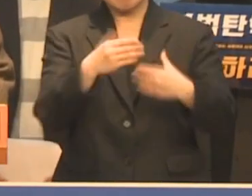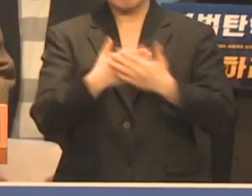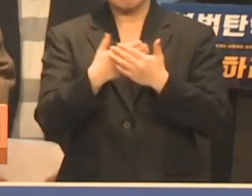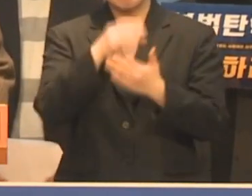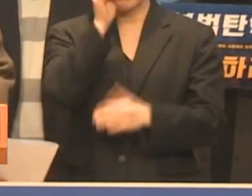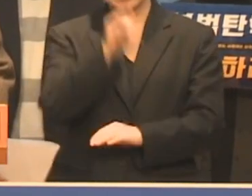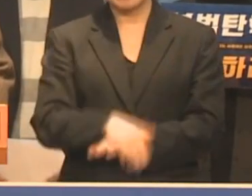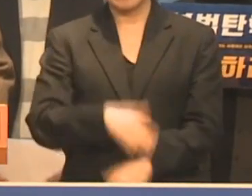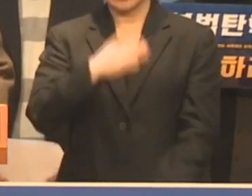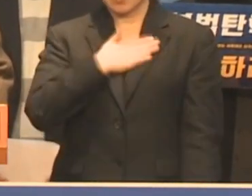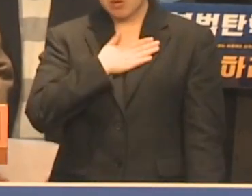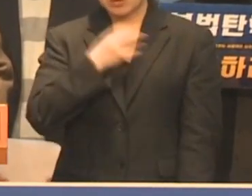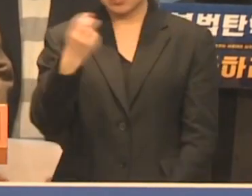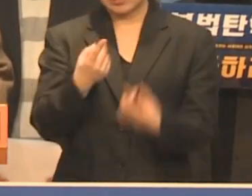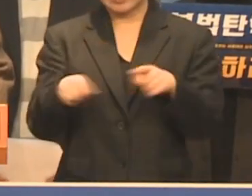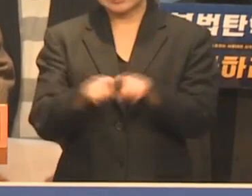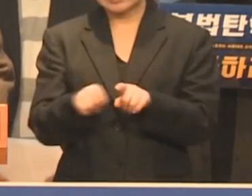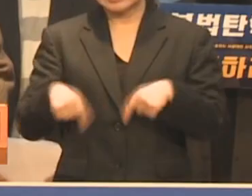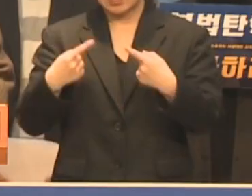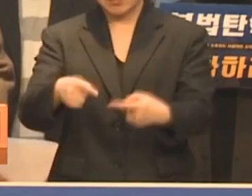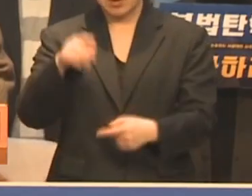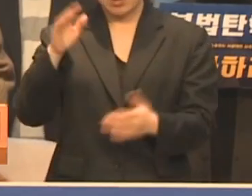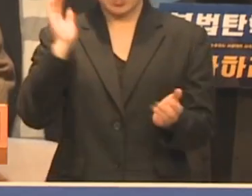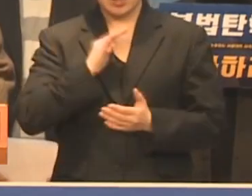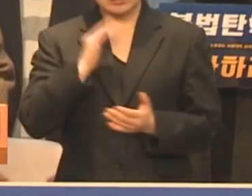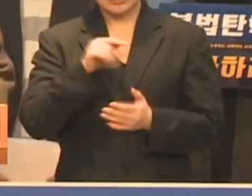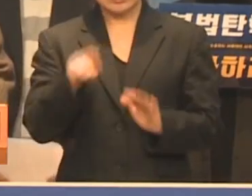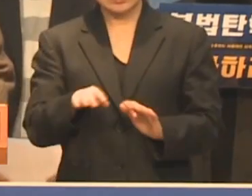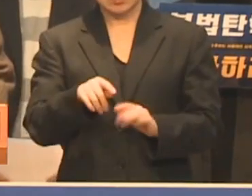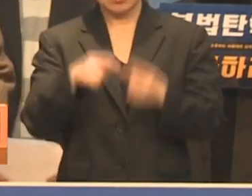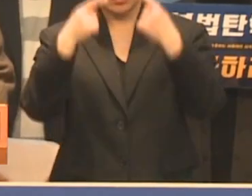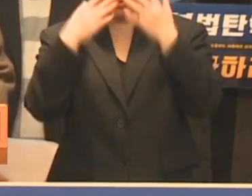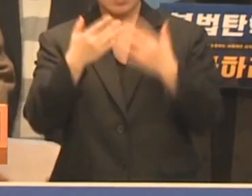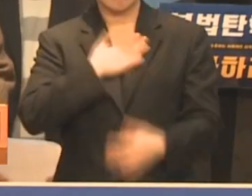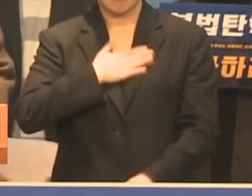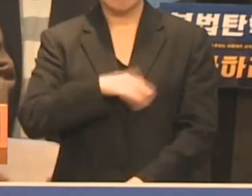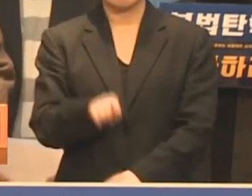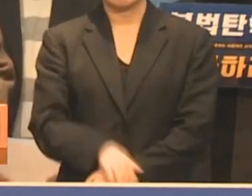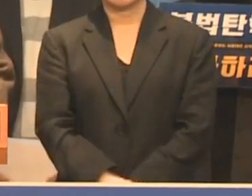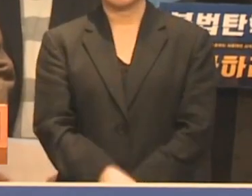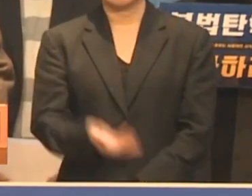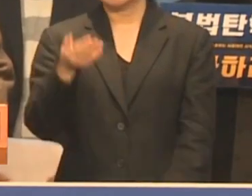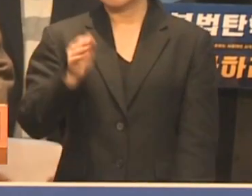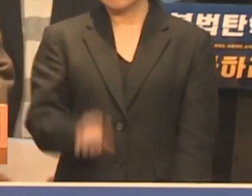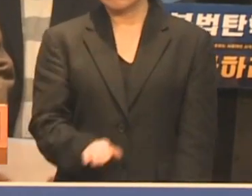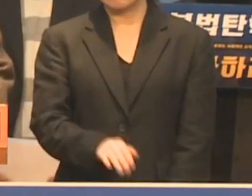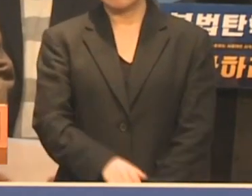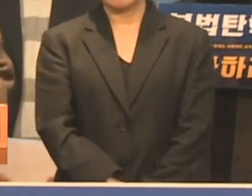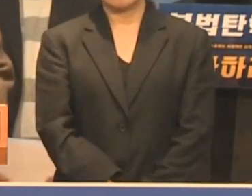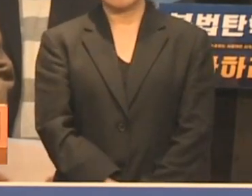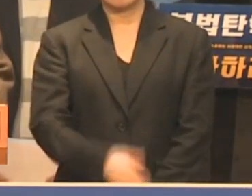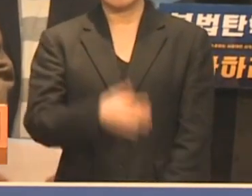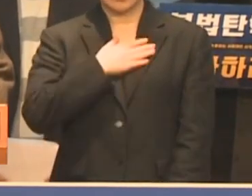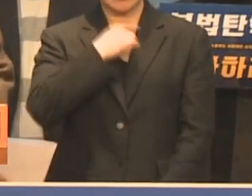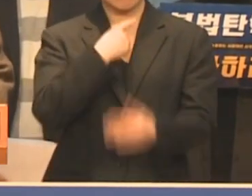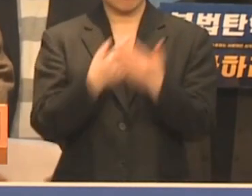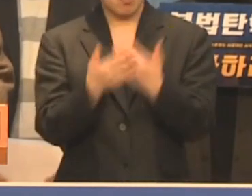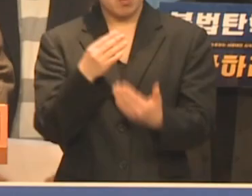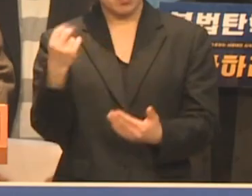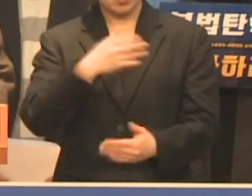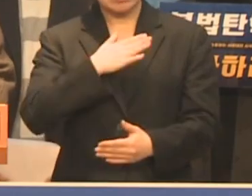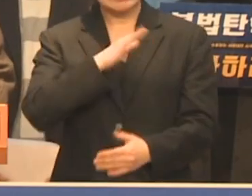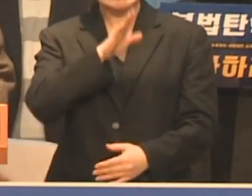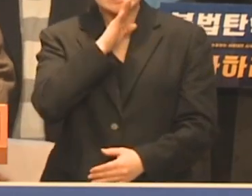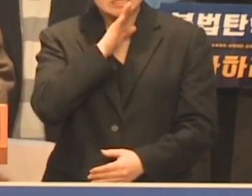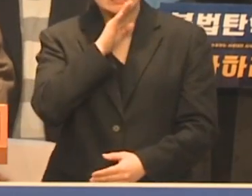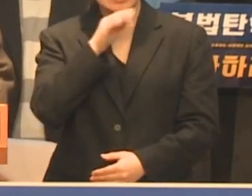고조되었습니다. 저와 시국 선언에 참여한 학우들만큼 그 상황을 정확히 아는 사람은 없습니다. 그럼에도 불구하고 저희 경험과 저희